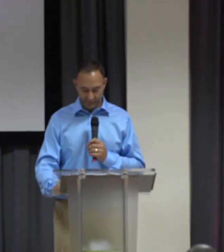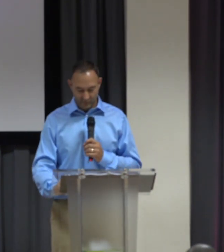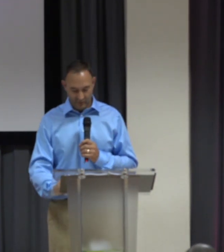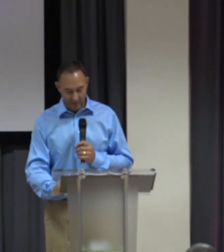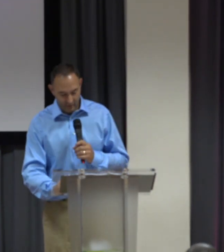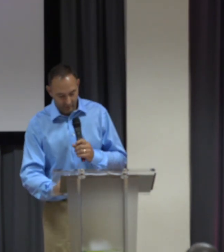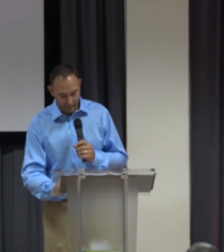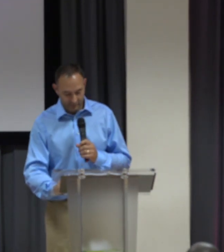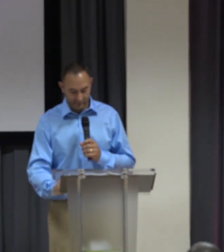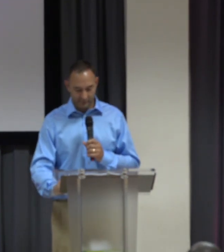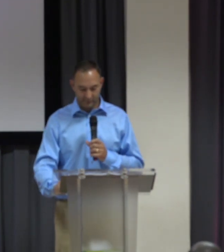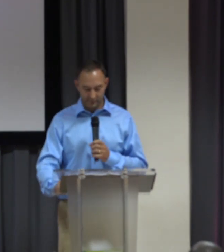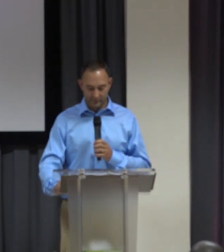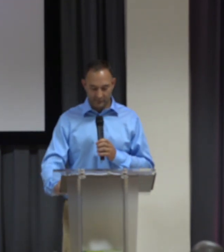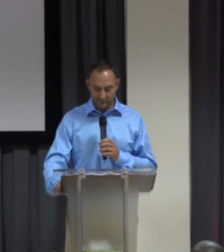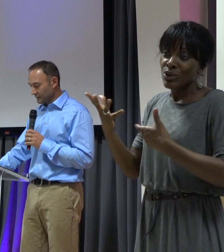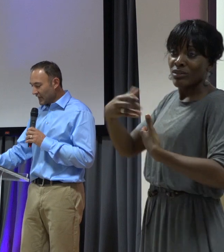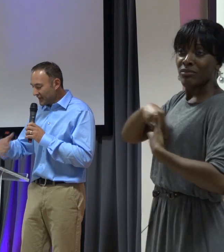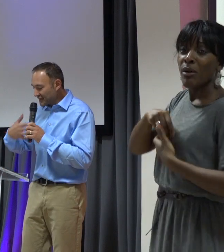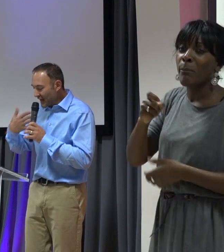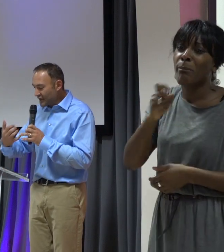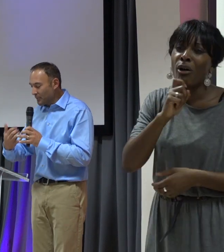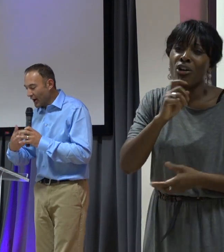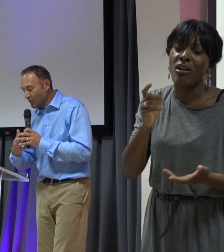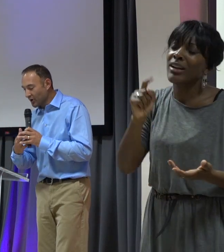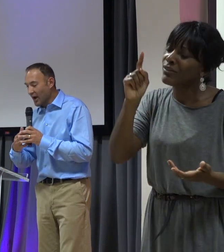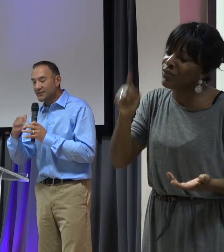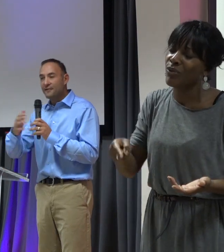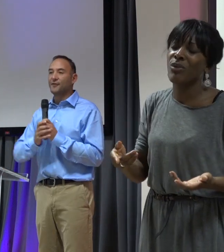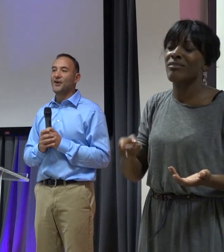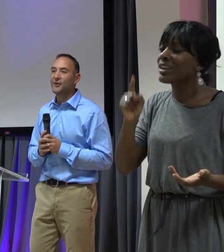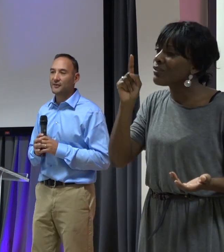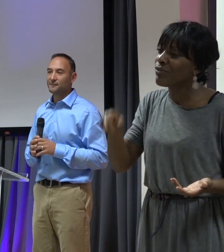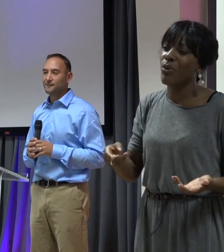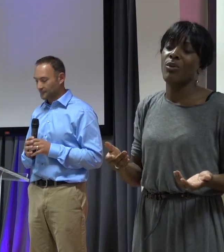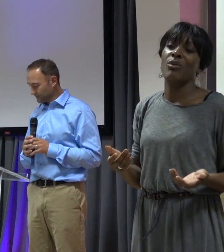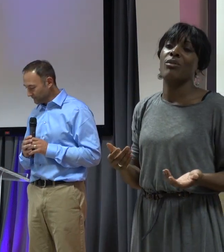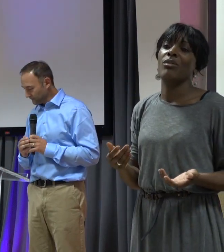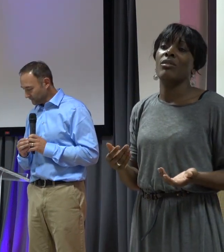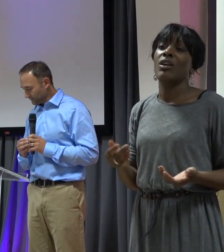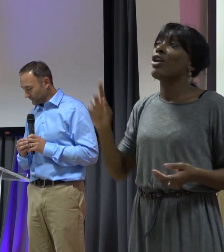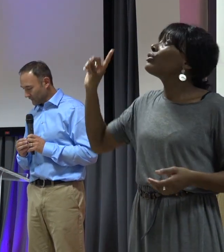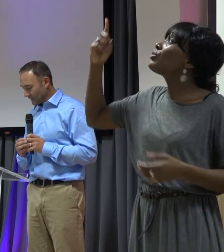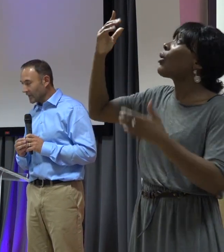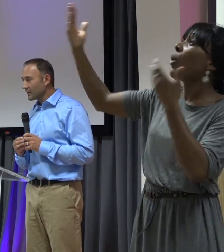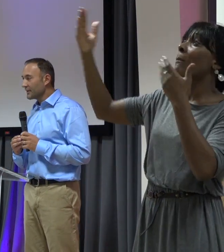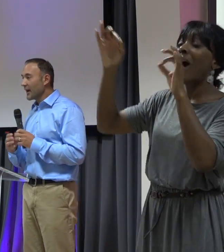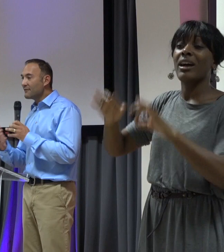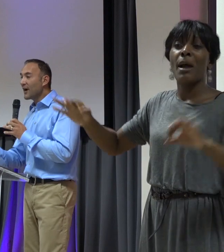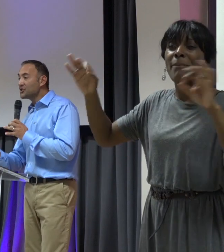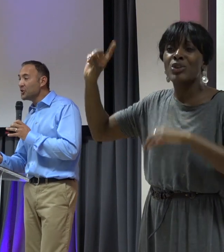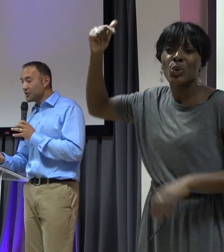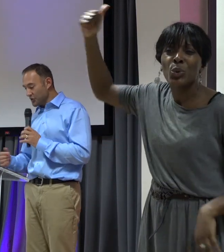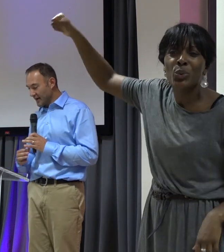cette pensée impensable pour nous, that this incomparable God did for you, que ce Dieu incomparable a fait pour toi, then